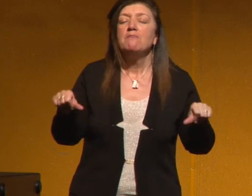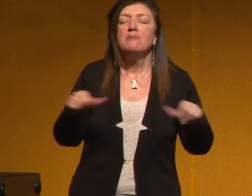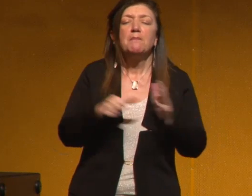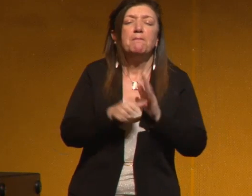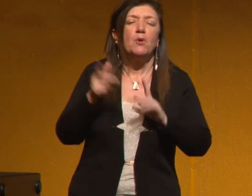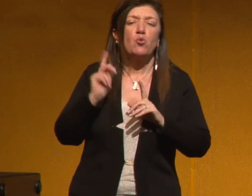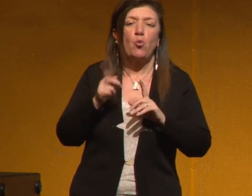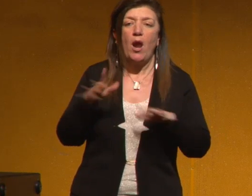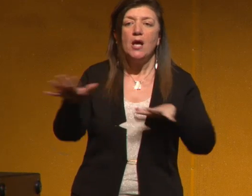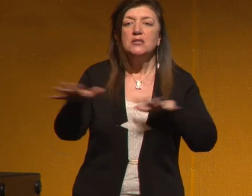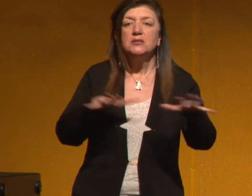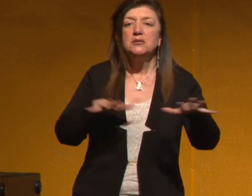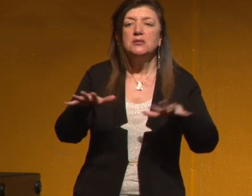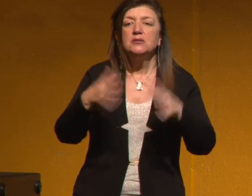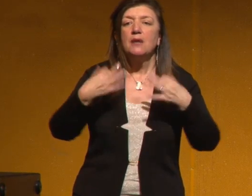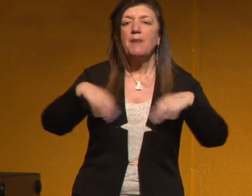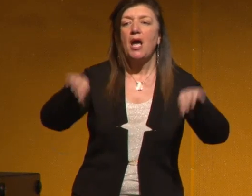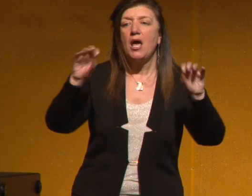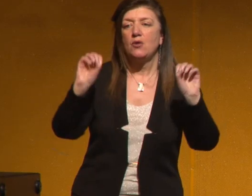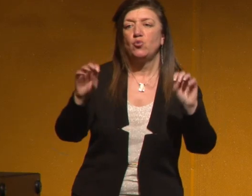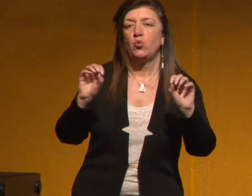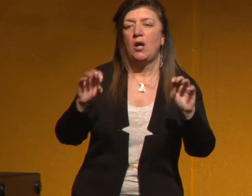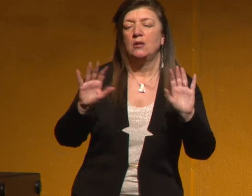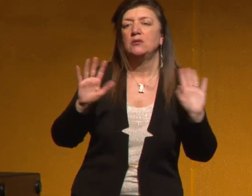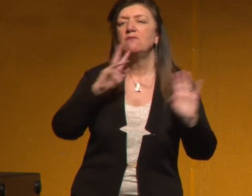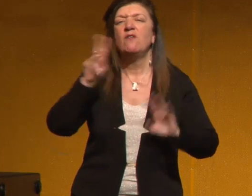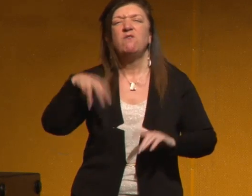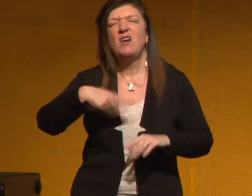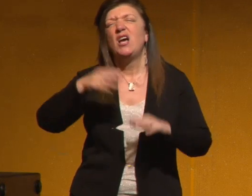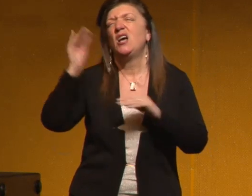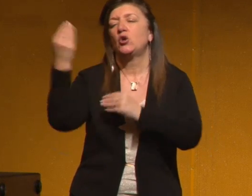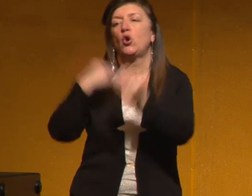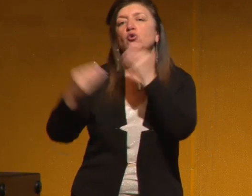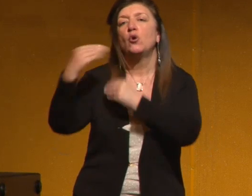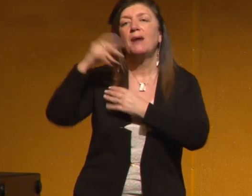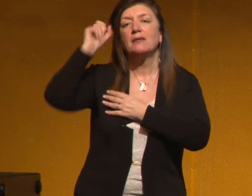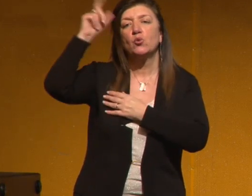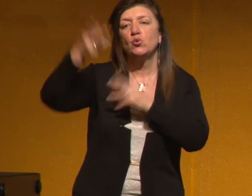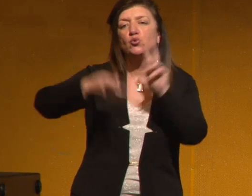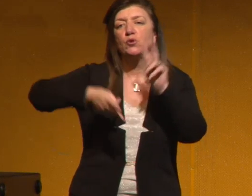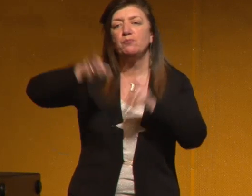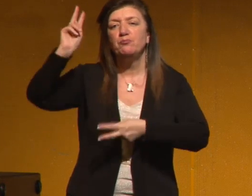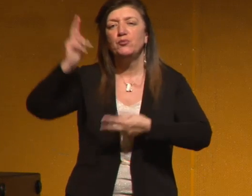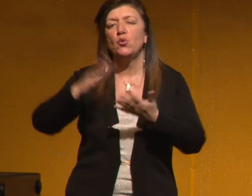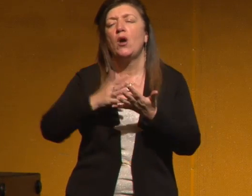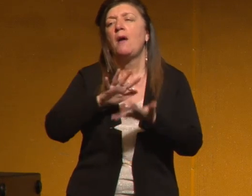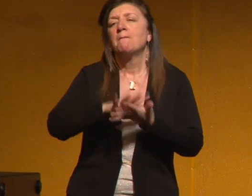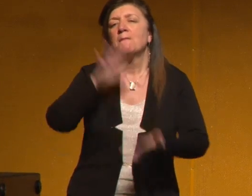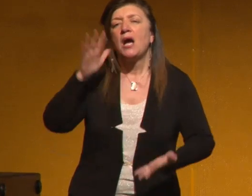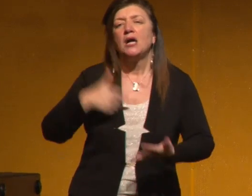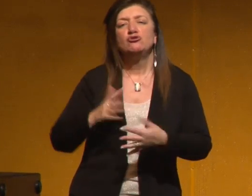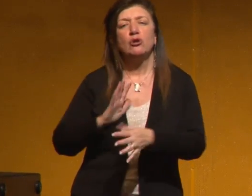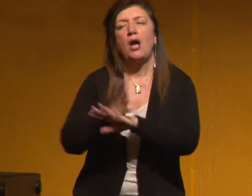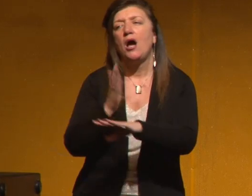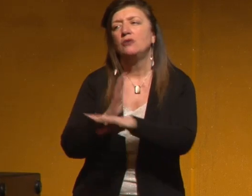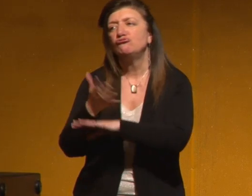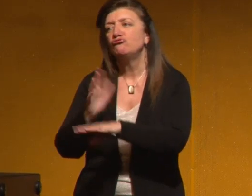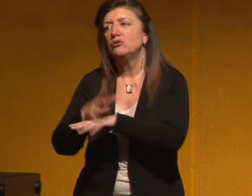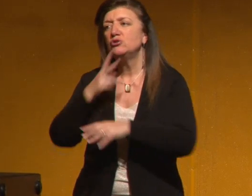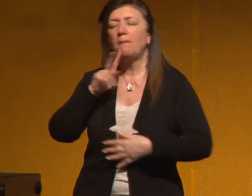di domanda di cultura sia essa ad esempio una maggiore propensione alla lettura un maggiore accesso al patrimonio culturale